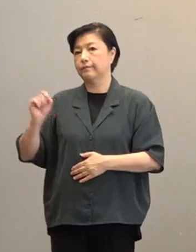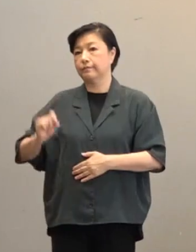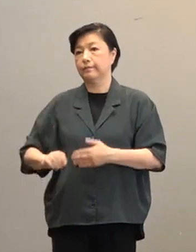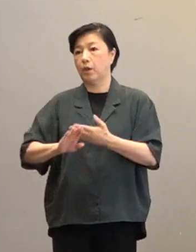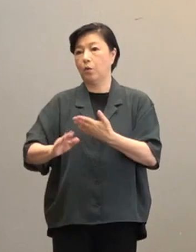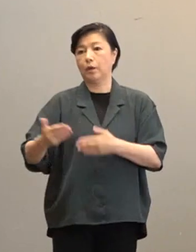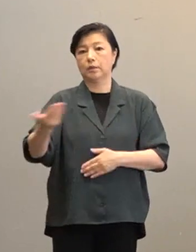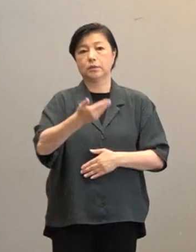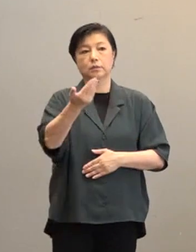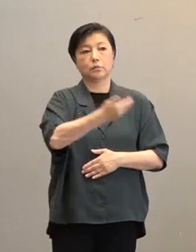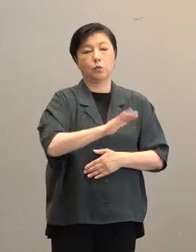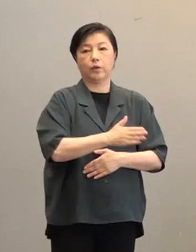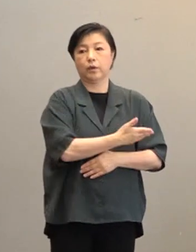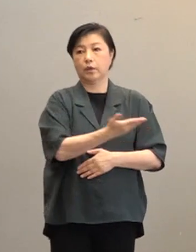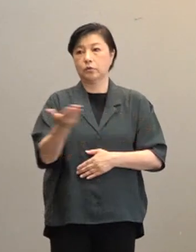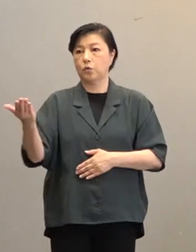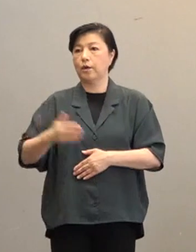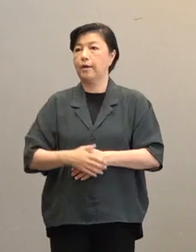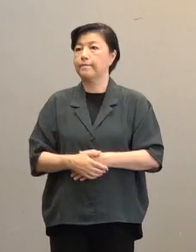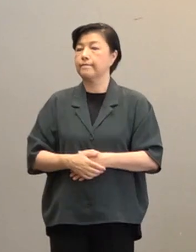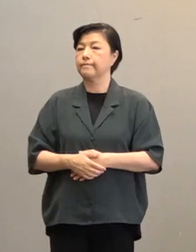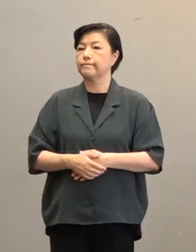他にご質問いかがでしょうか。